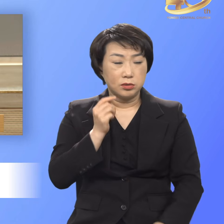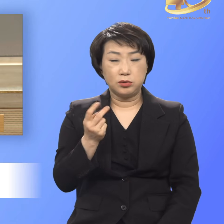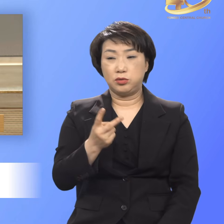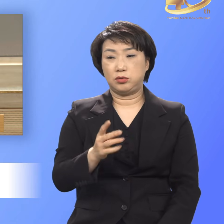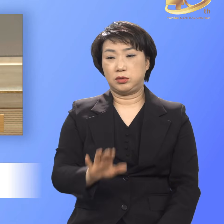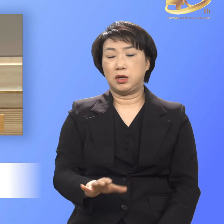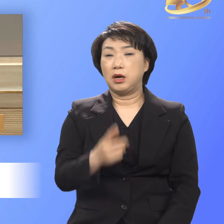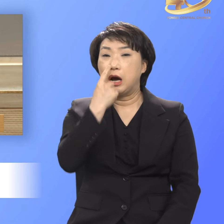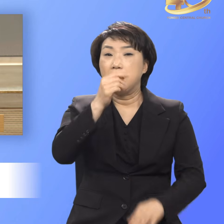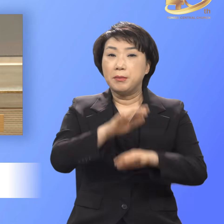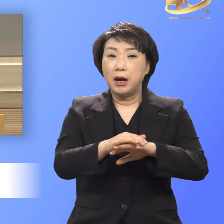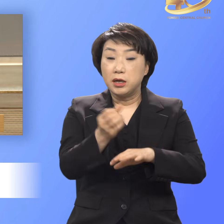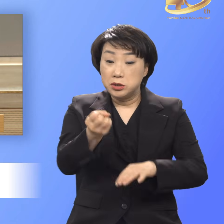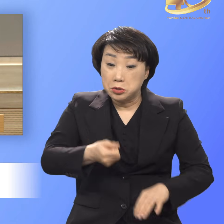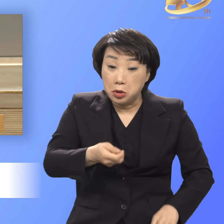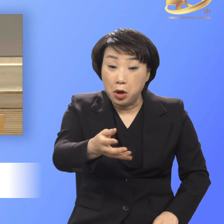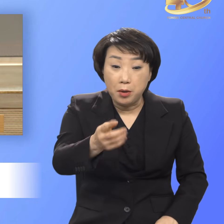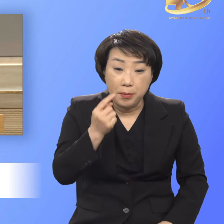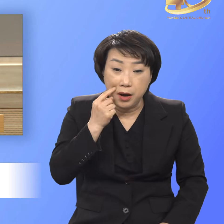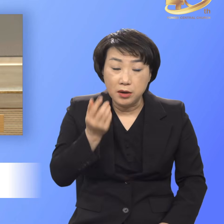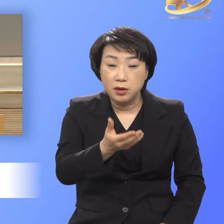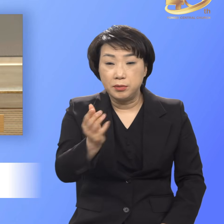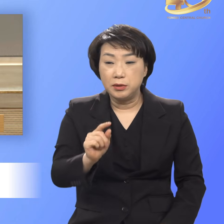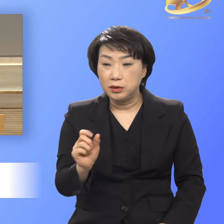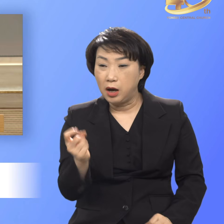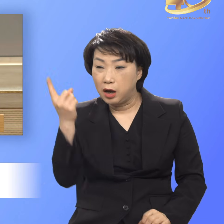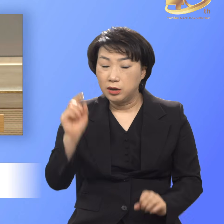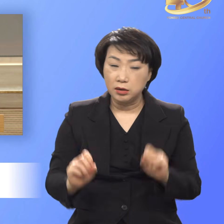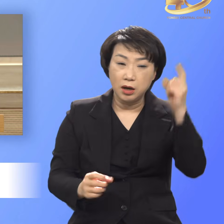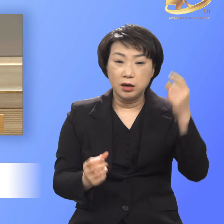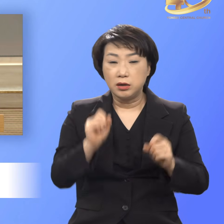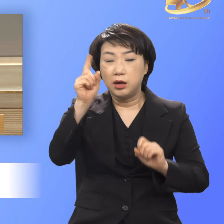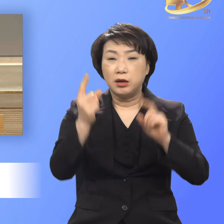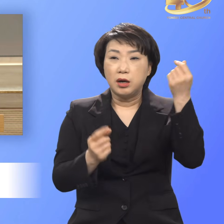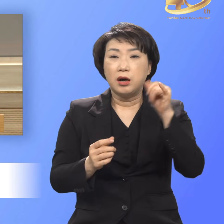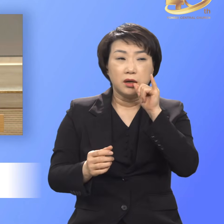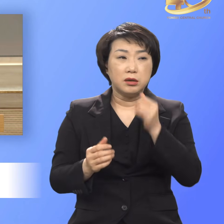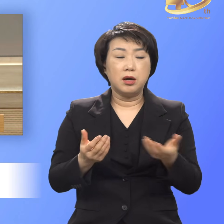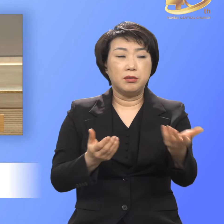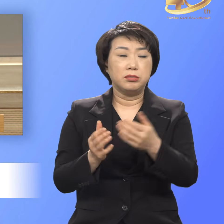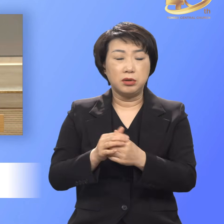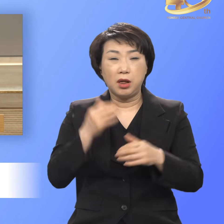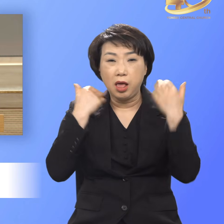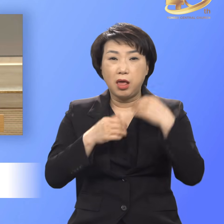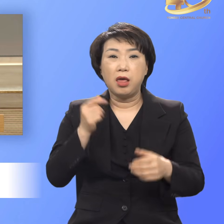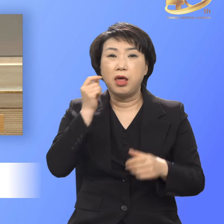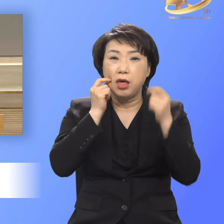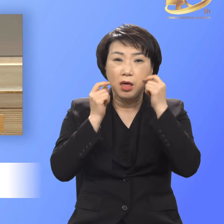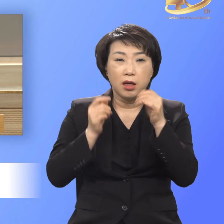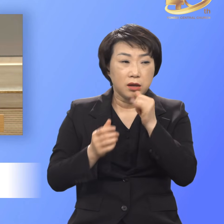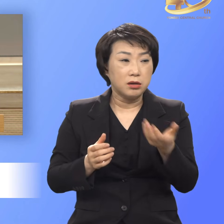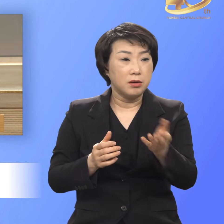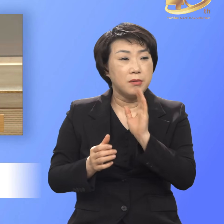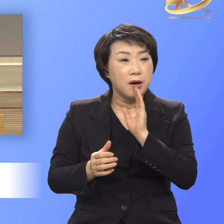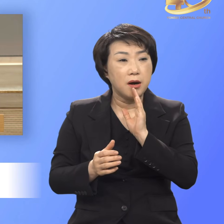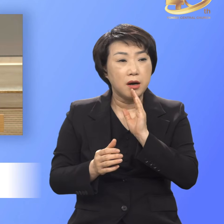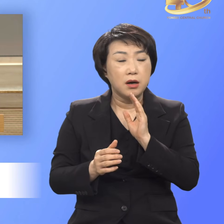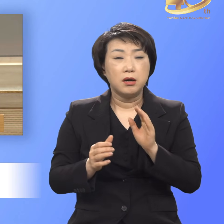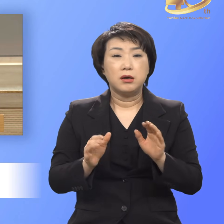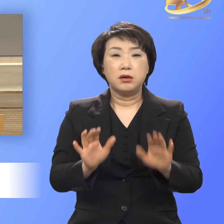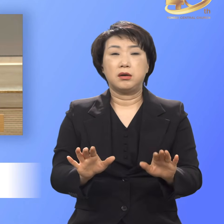또 가시밭에 떨어진 씨가 이것 때문에 못하고 저것 때문에 못하고 때문에 가려워서 기도